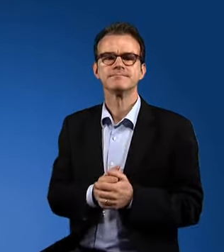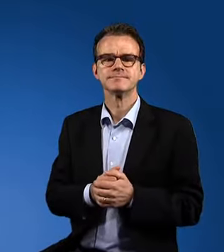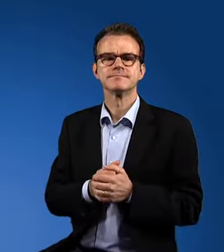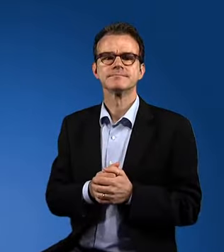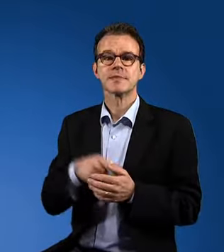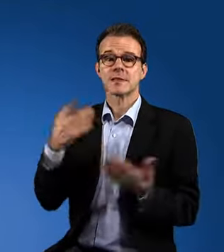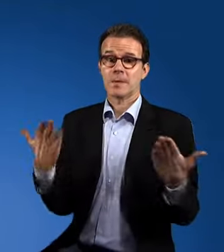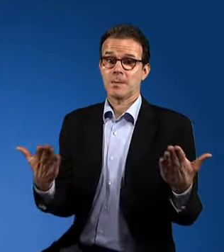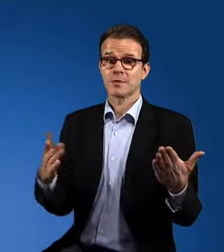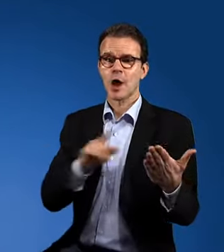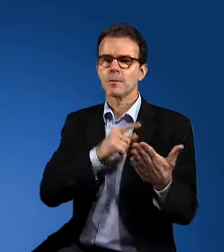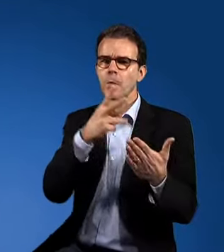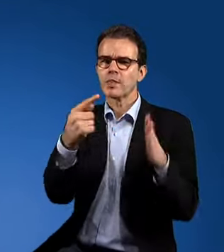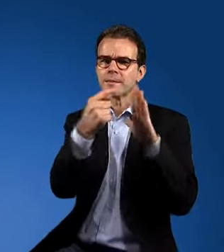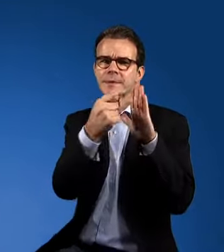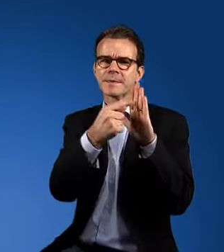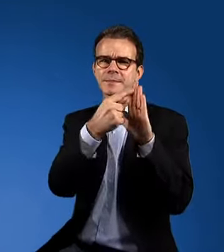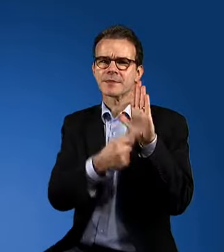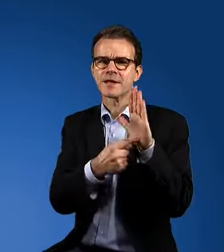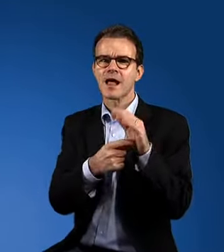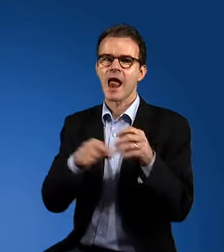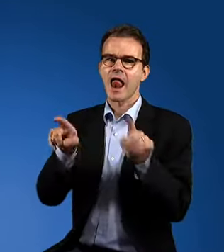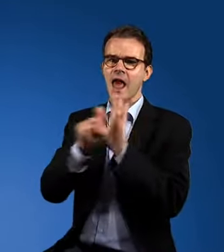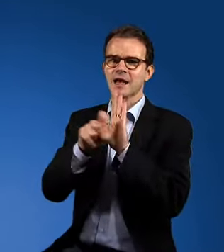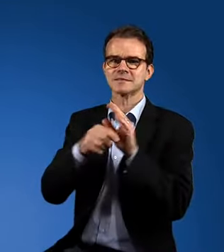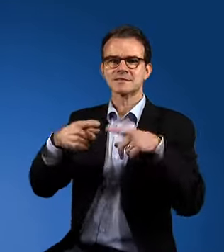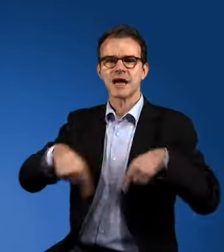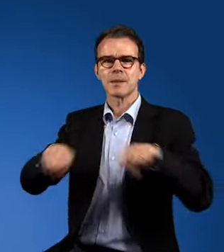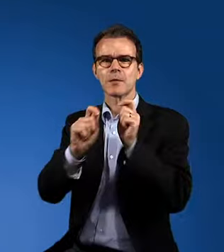lainsäädäntöä. Tällä hetkellä on muutama